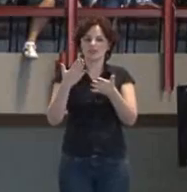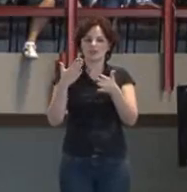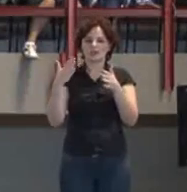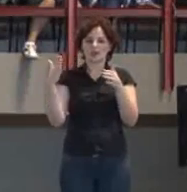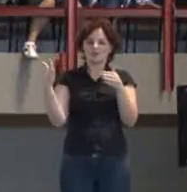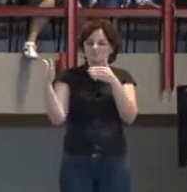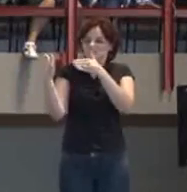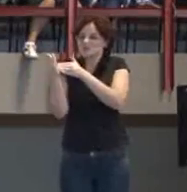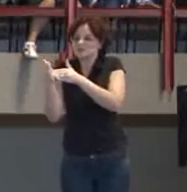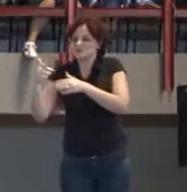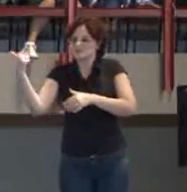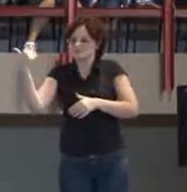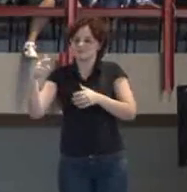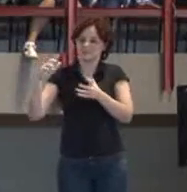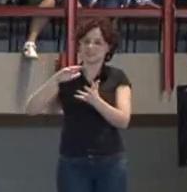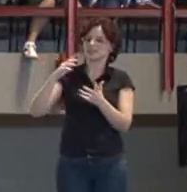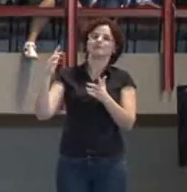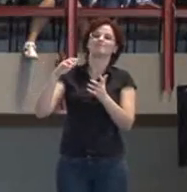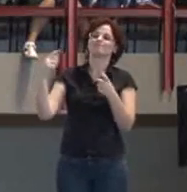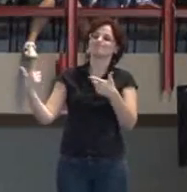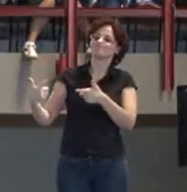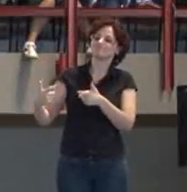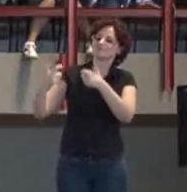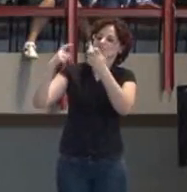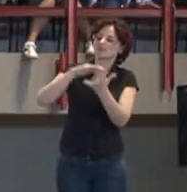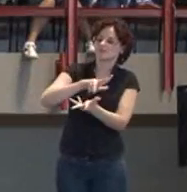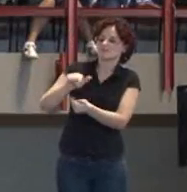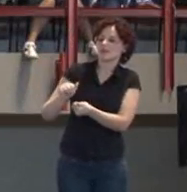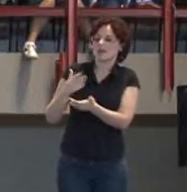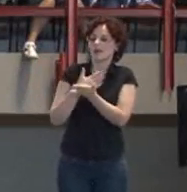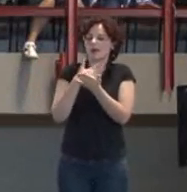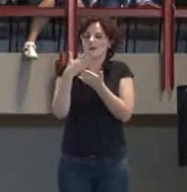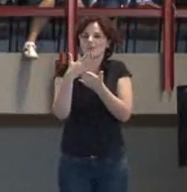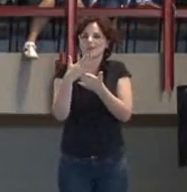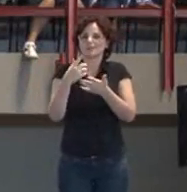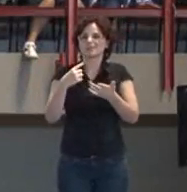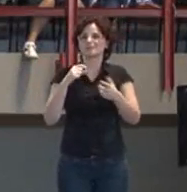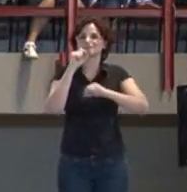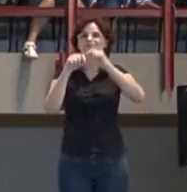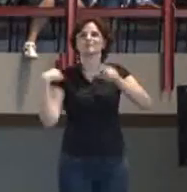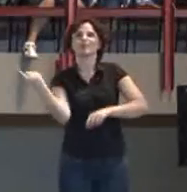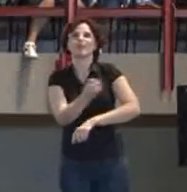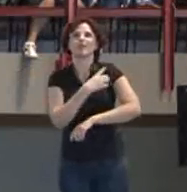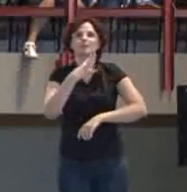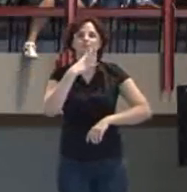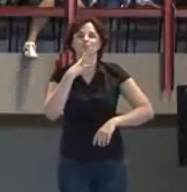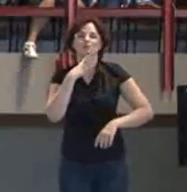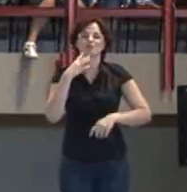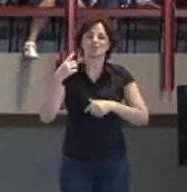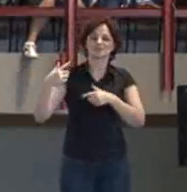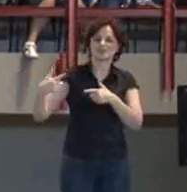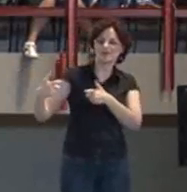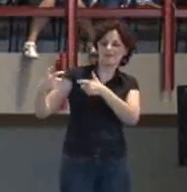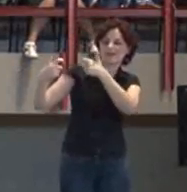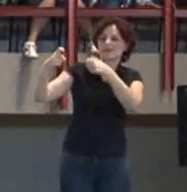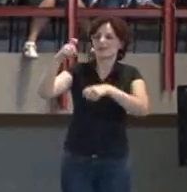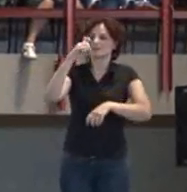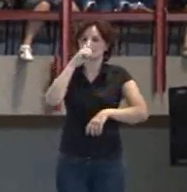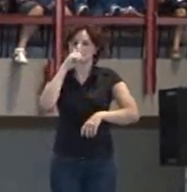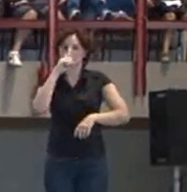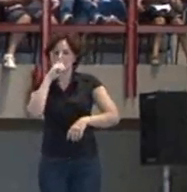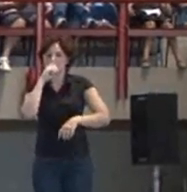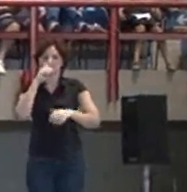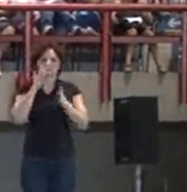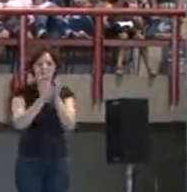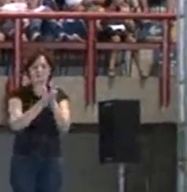guerra o que nós vamos conhecer como a guerra fria né Essa guerra Vai ser longa ela vai durar de